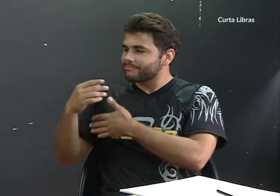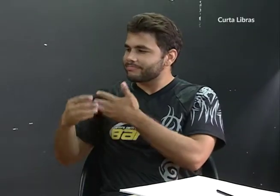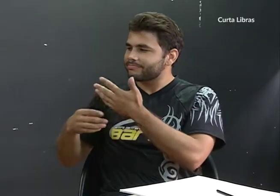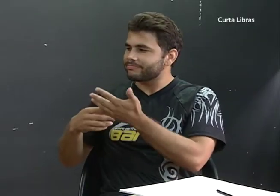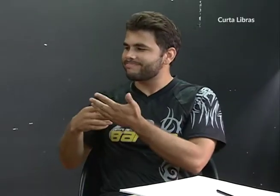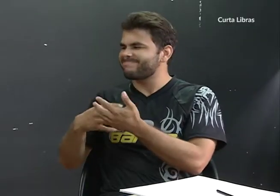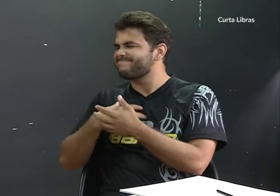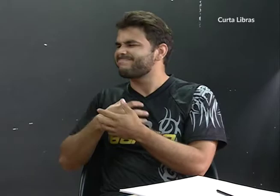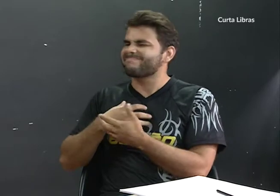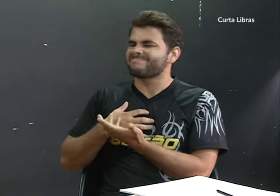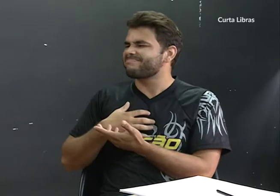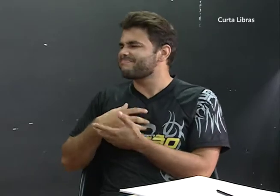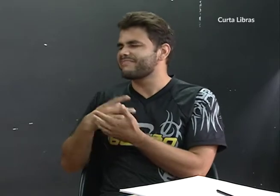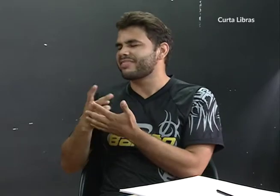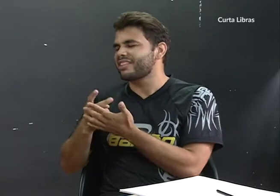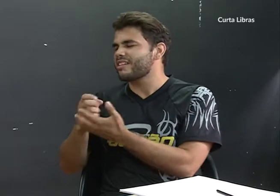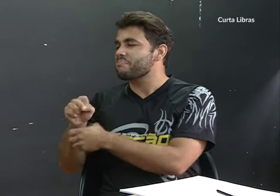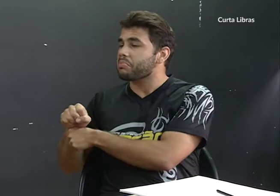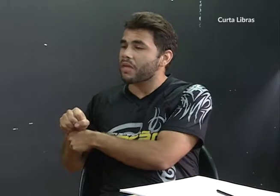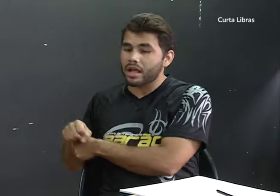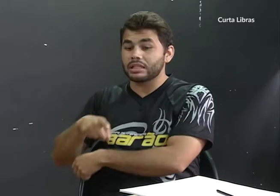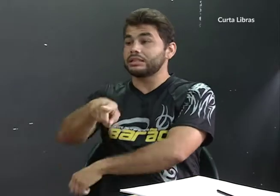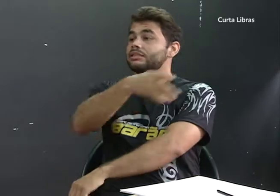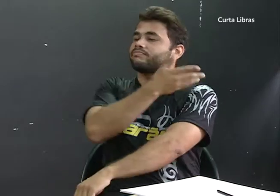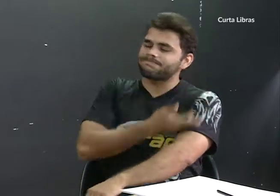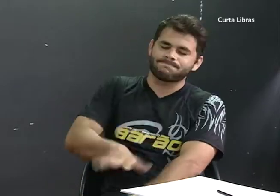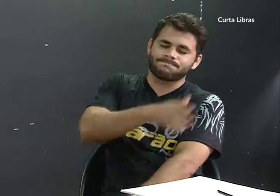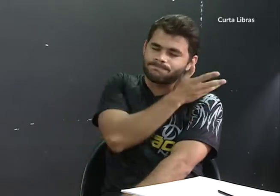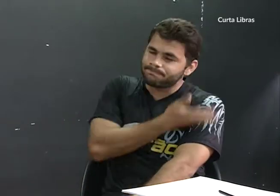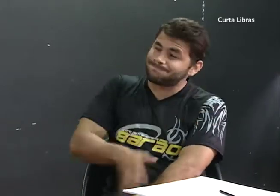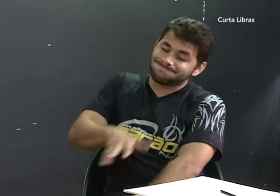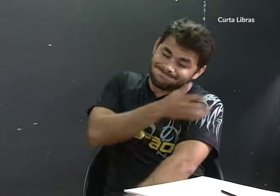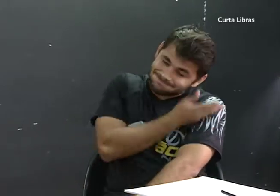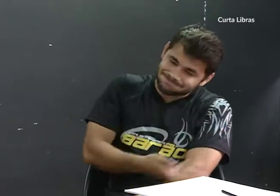Aí resolvi desenvolver essa outra área fazendo rostos humanos mais reais do que humorísticos.